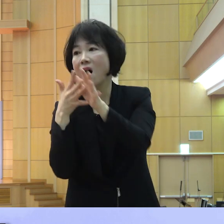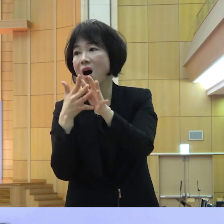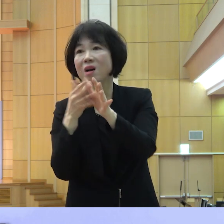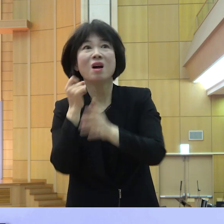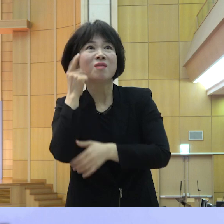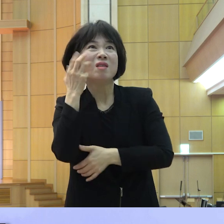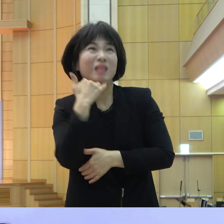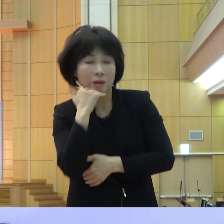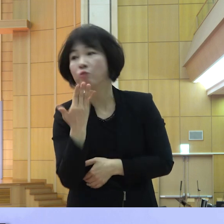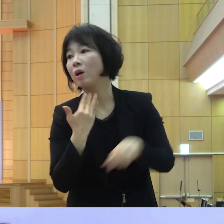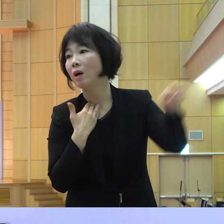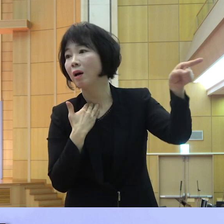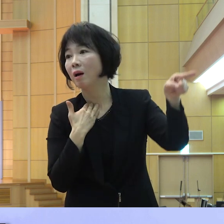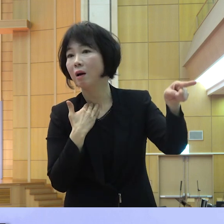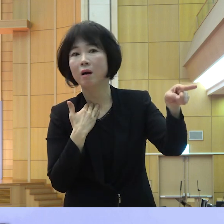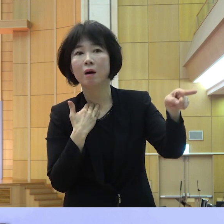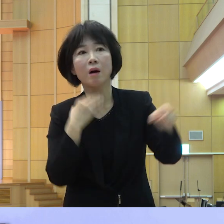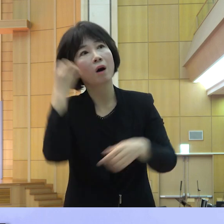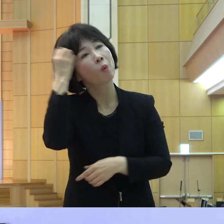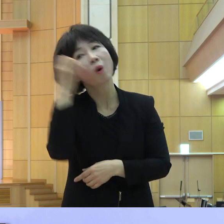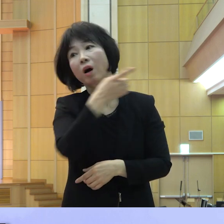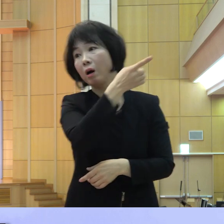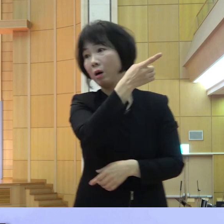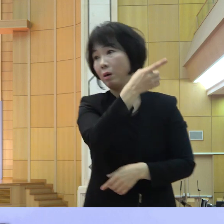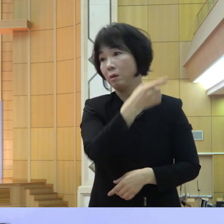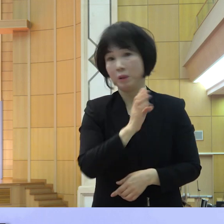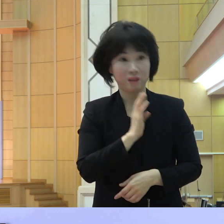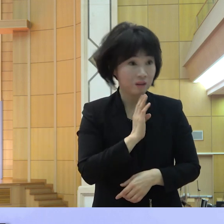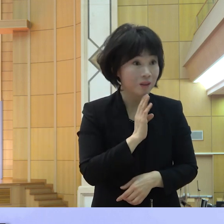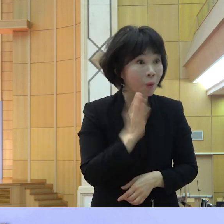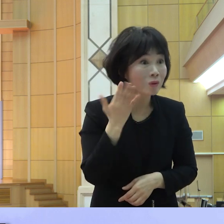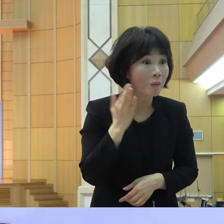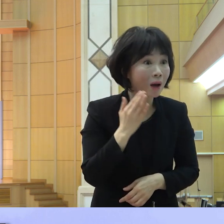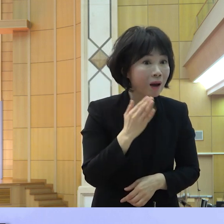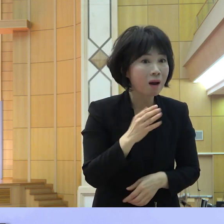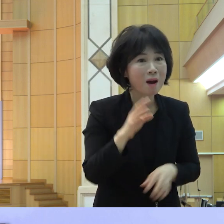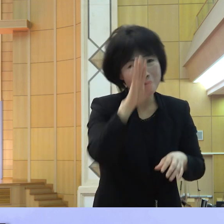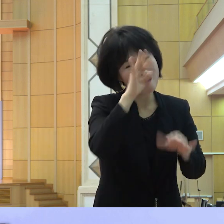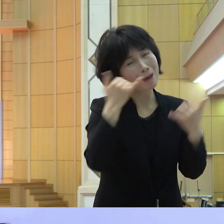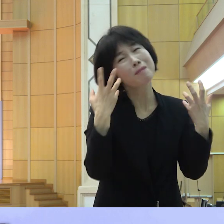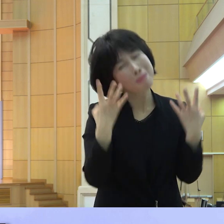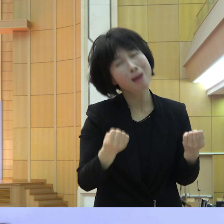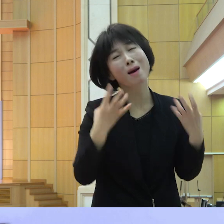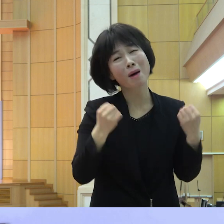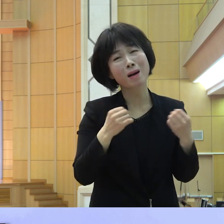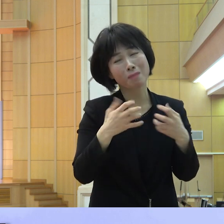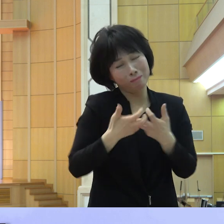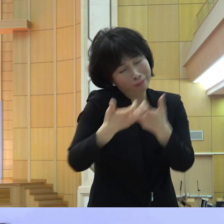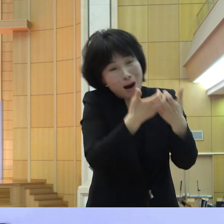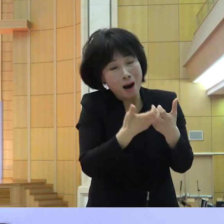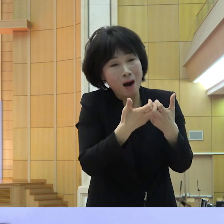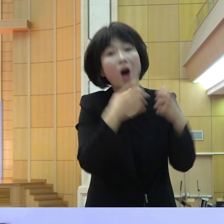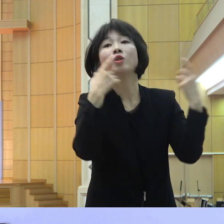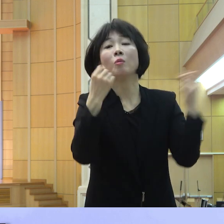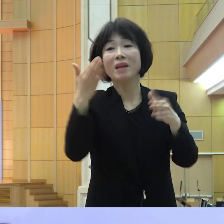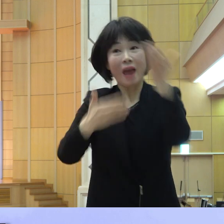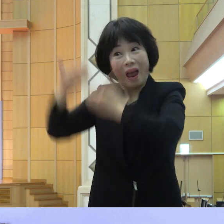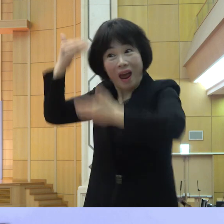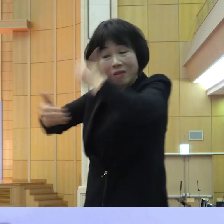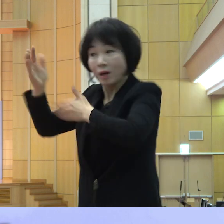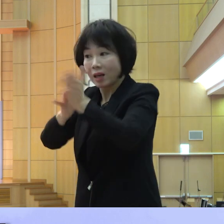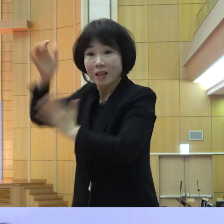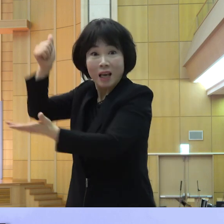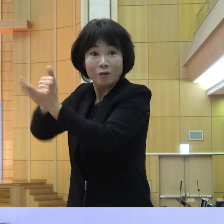넘쳐. 근데 예수님이 그 당시에 막 굶주린 사람들에게 먹을